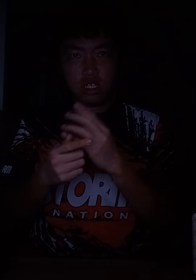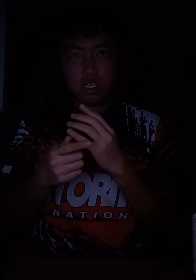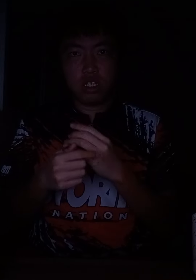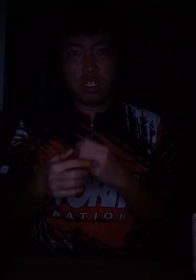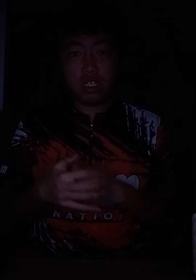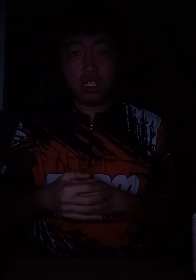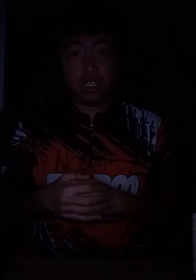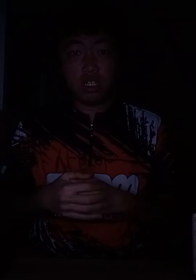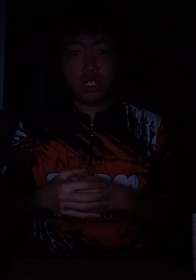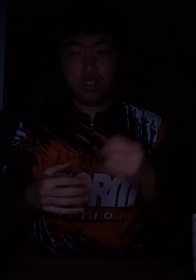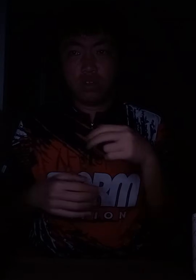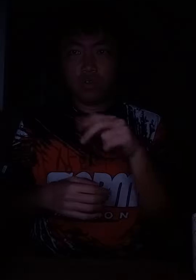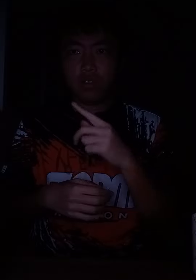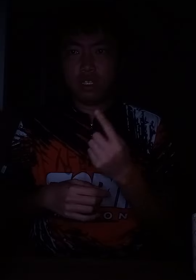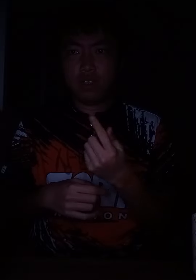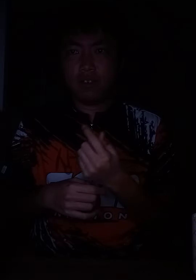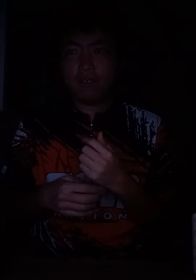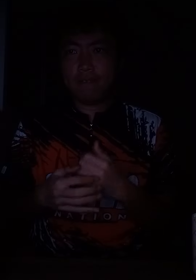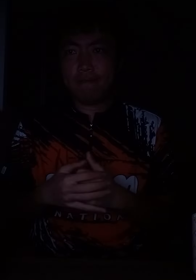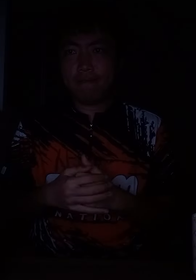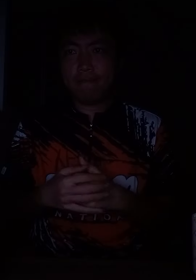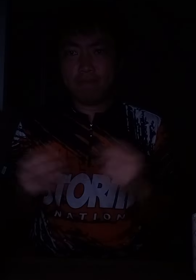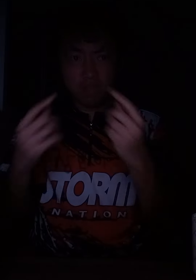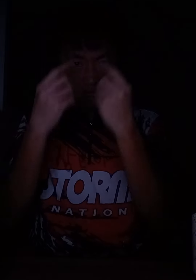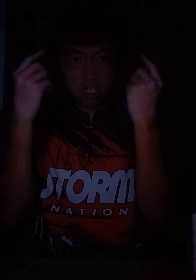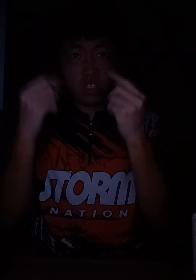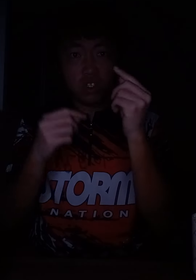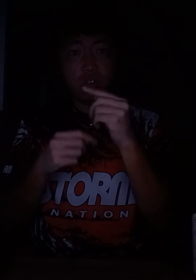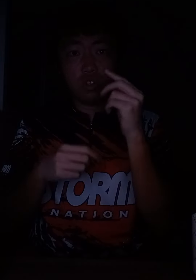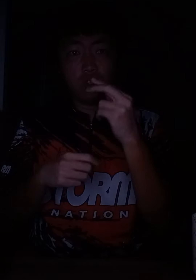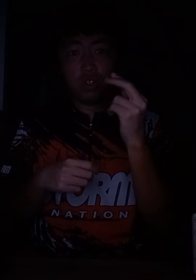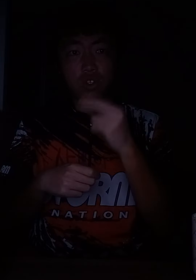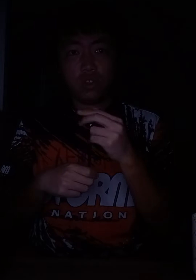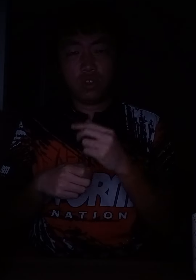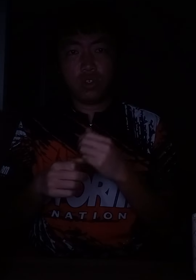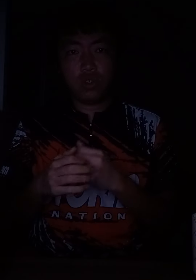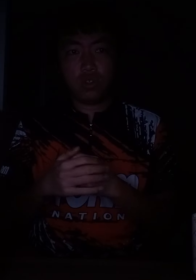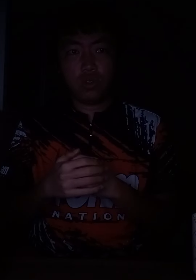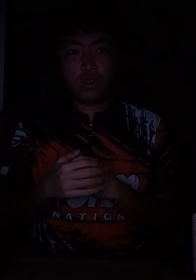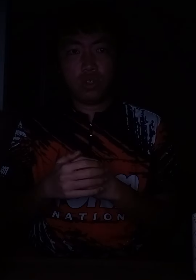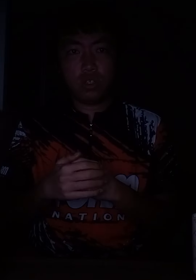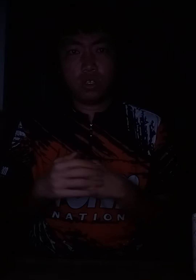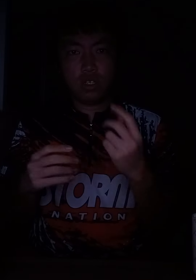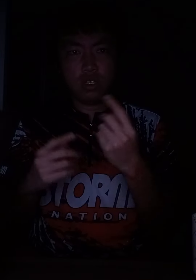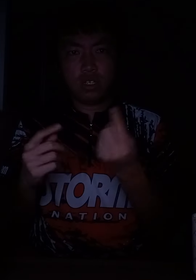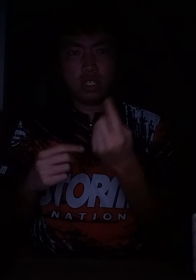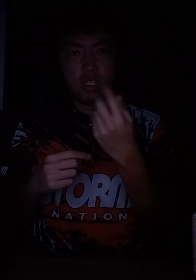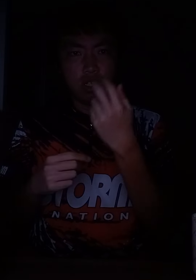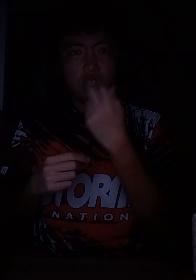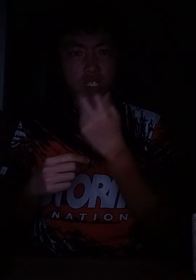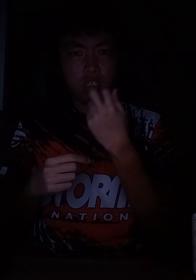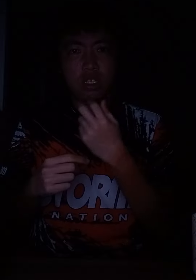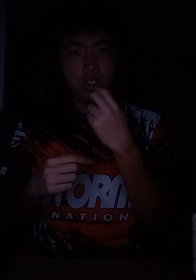진짜 장난쳐. 야, 마스크 갖고 다닌다 왜? 안 끼는 사람들하고 전화 올려갖고 잠깐 내린 거네. 그거